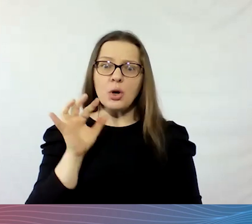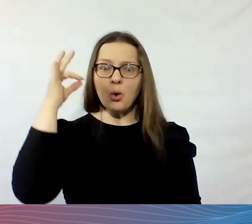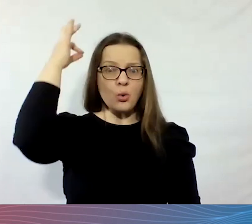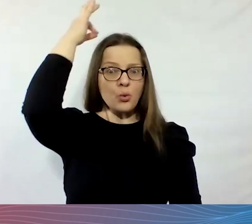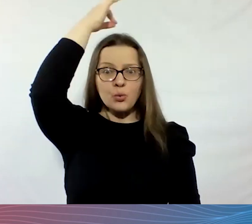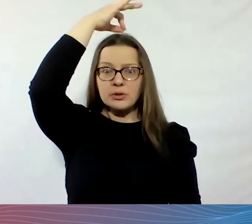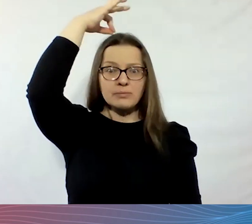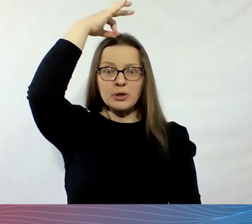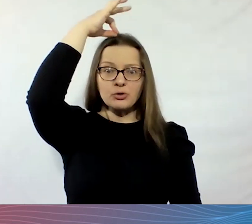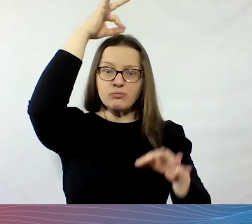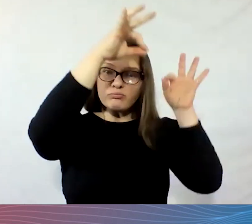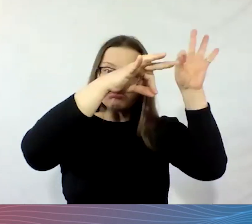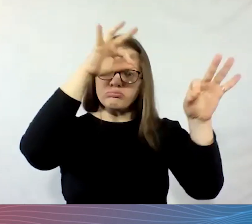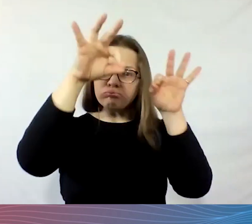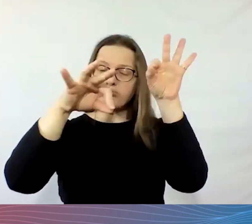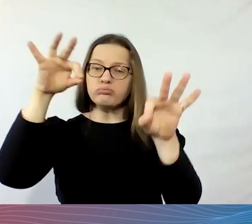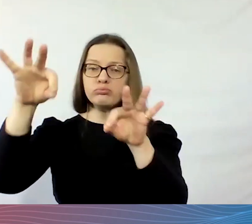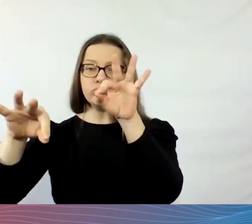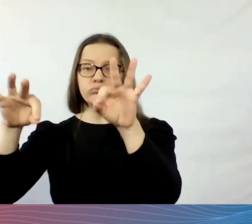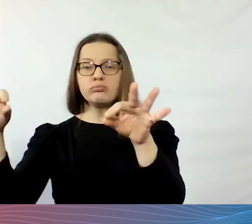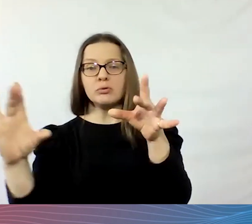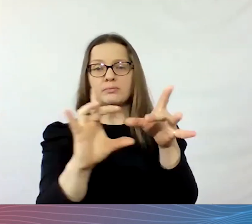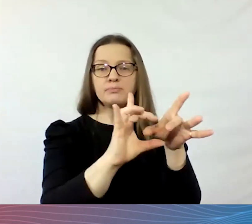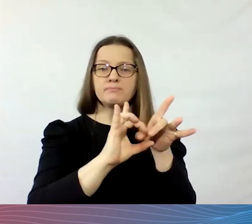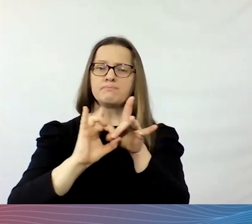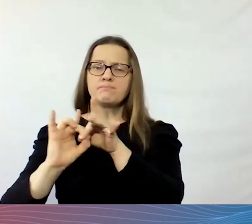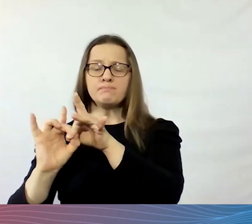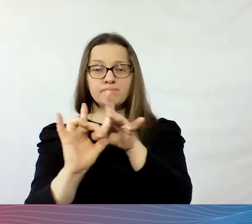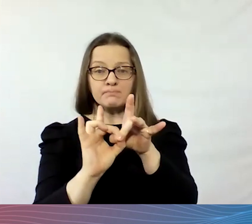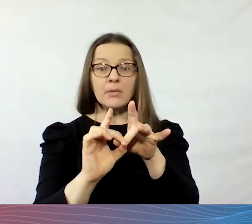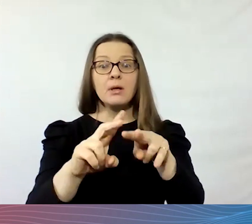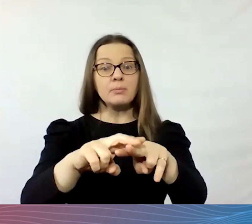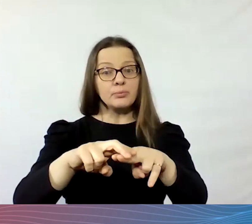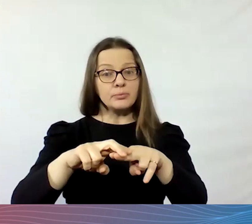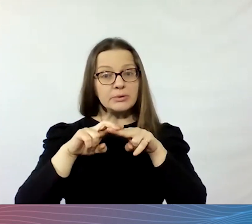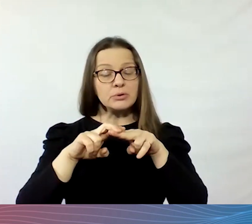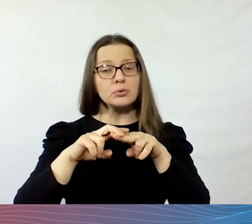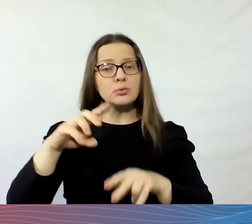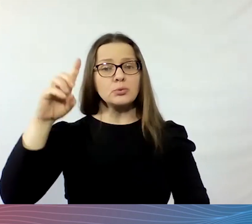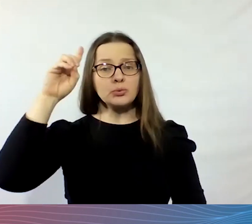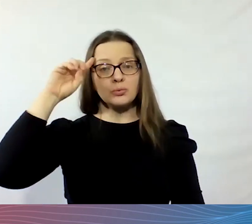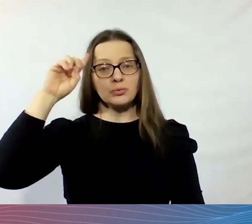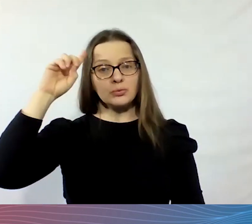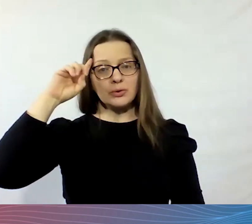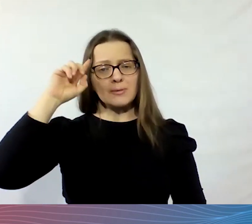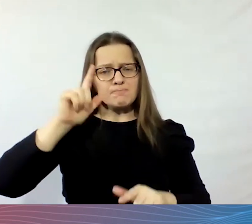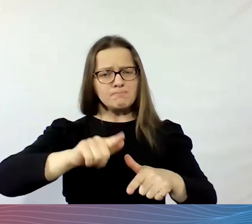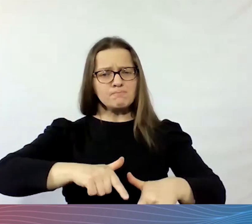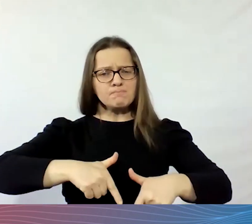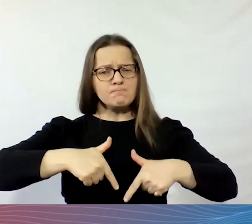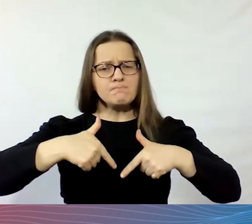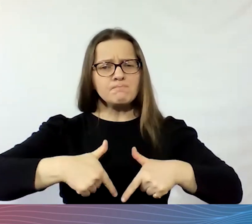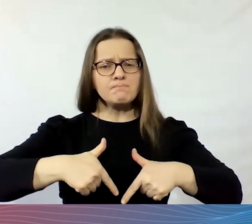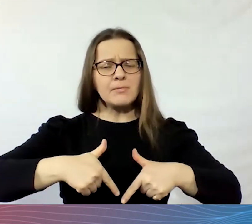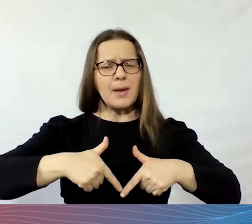Então, vamos preservar diligentemente a unidade do Espírito.